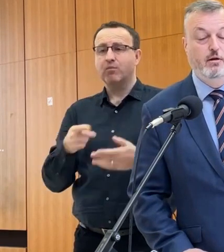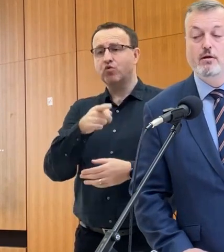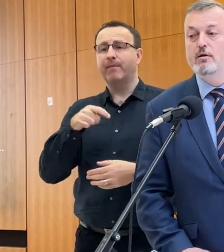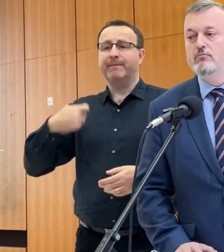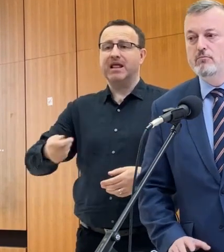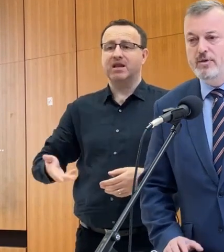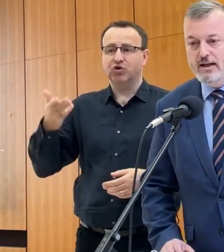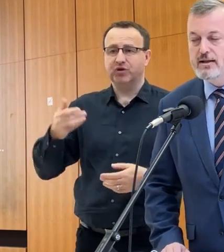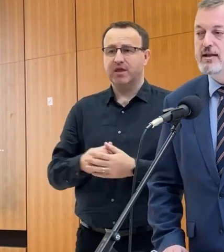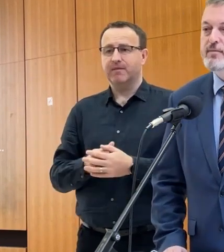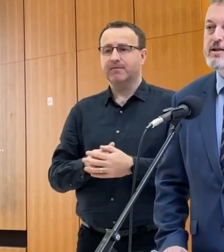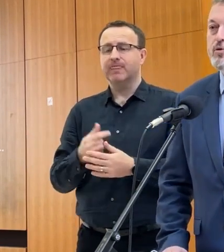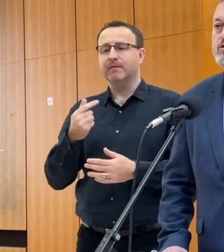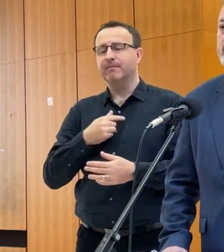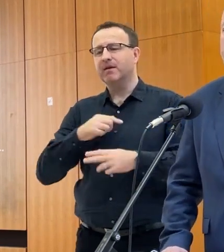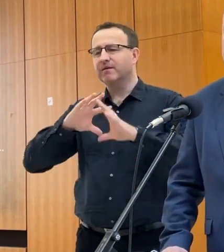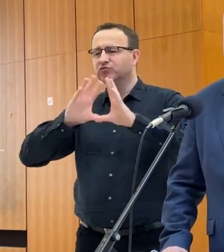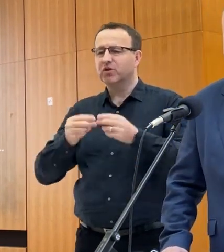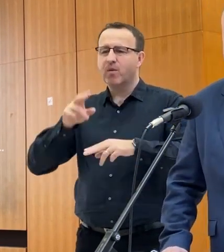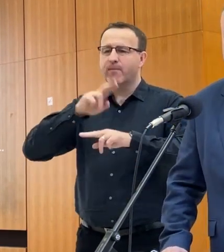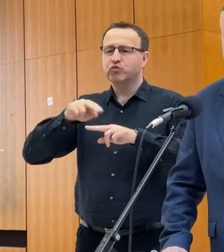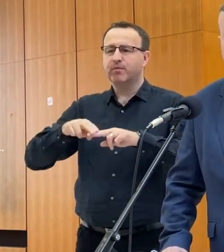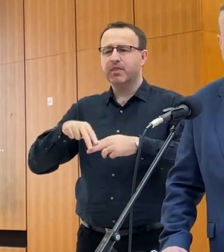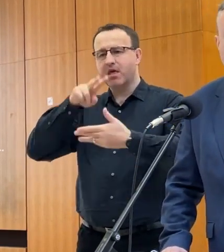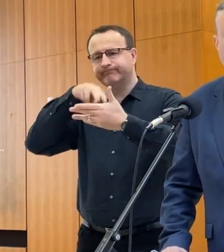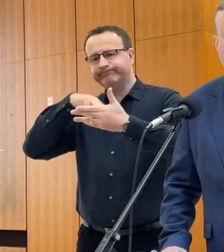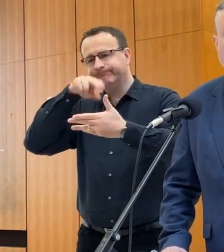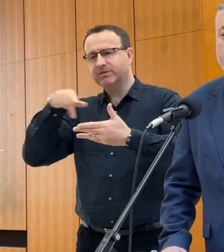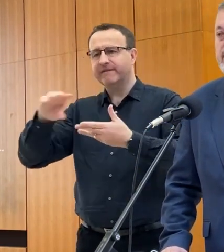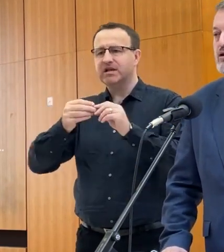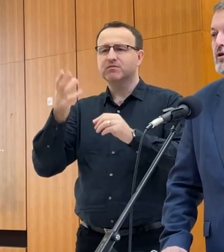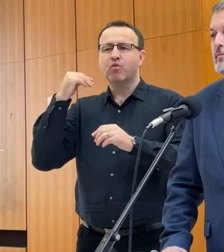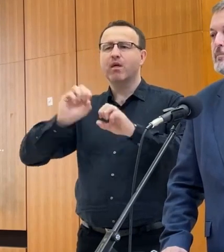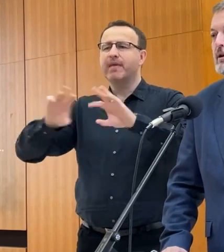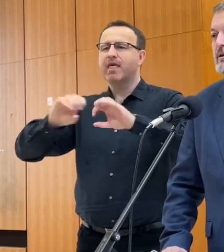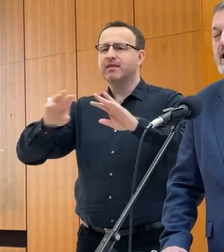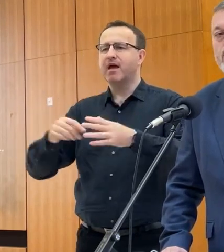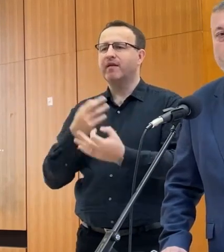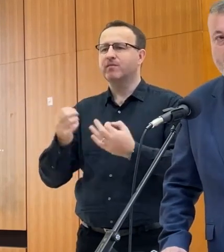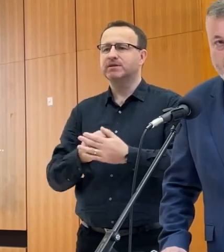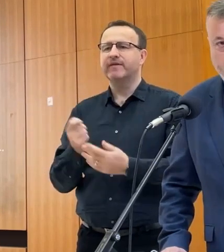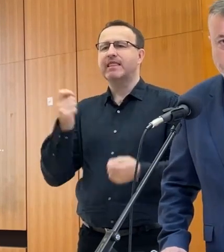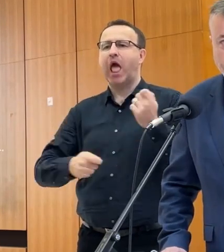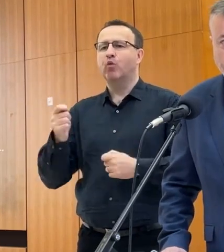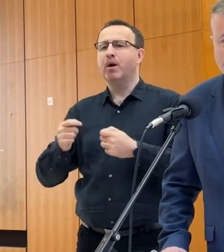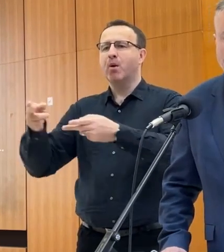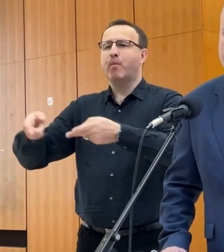predražené. Prechádzali sme si postupne viaceré tie veci, ktoré boli medializované, čo ja viem, napríklad nákup